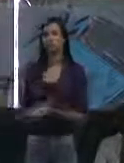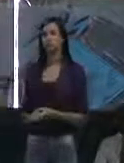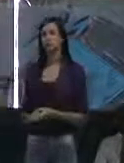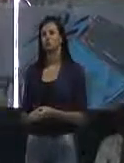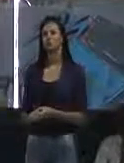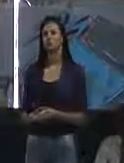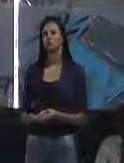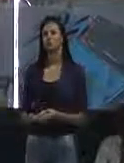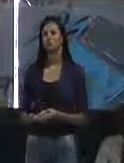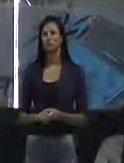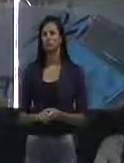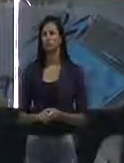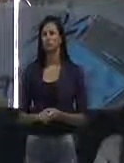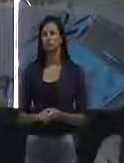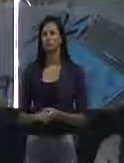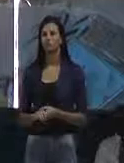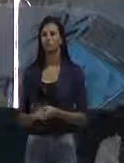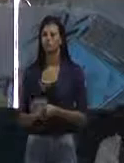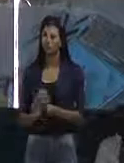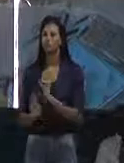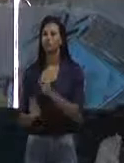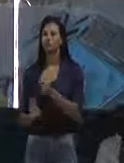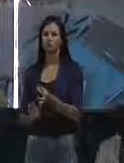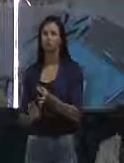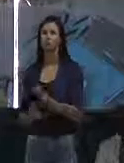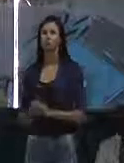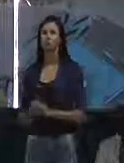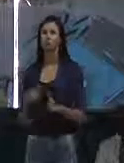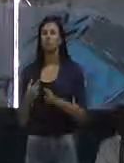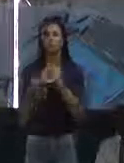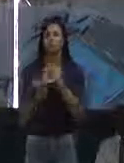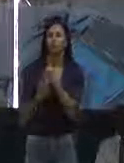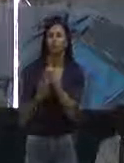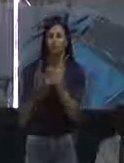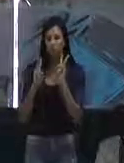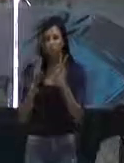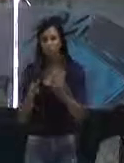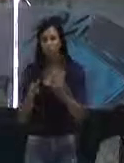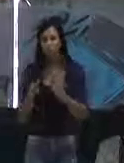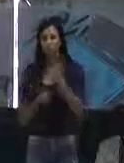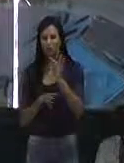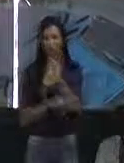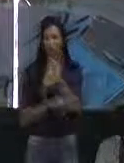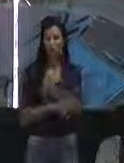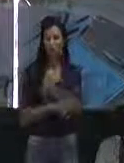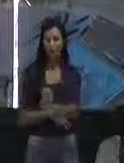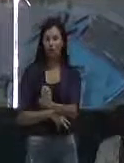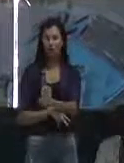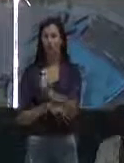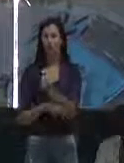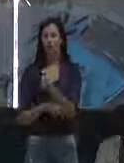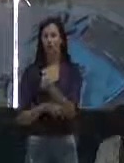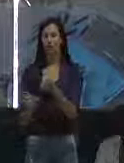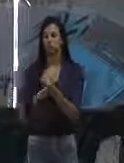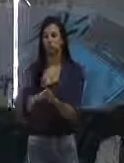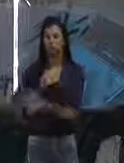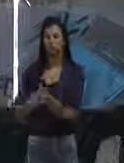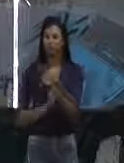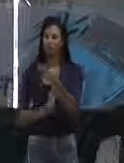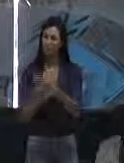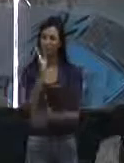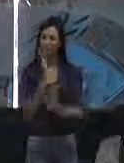Ali que decide. Ali, quando o resultado sai, o TRE determina. Você está